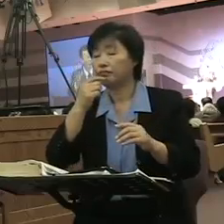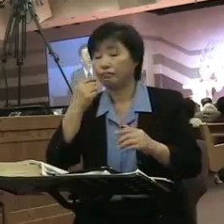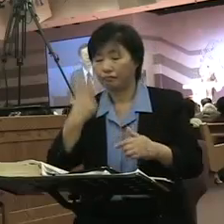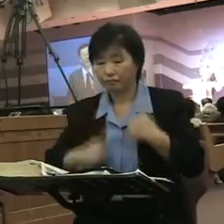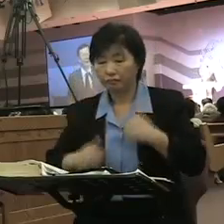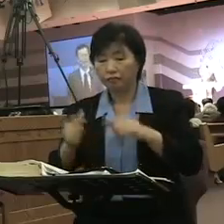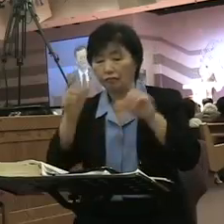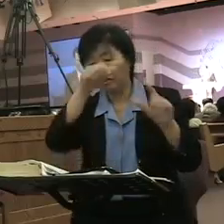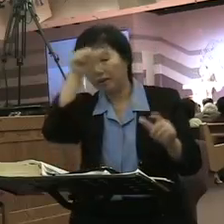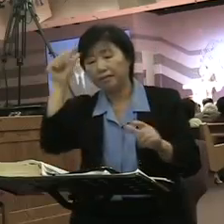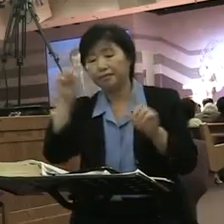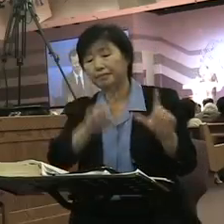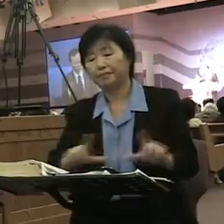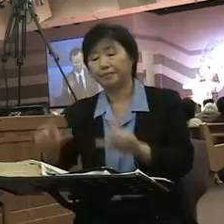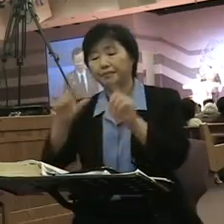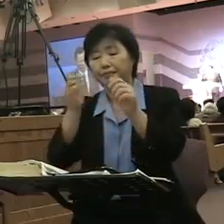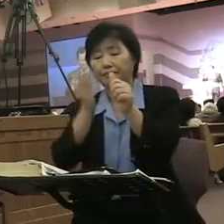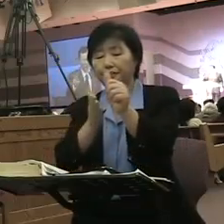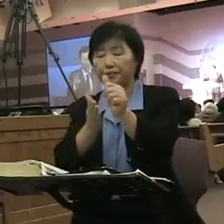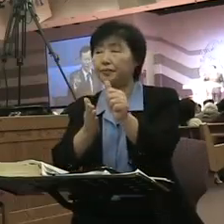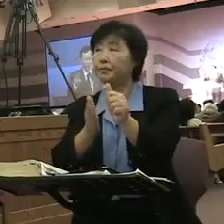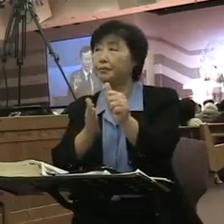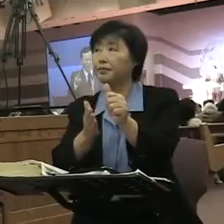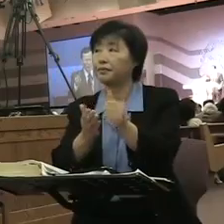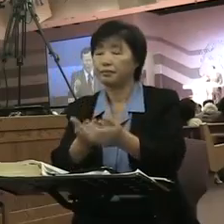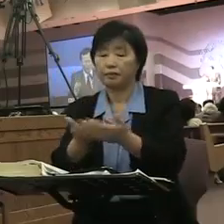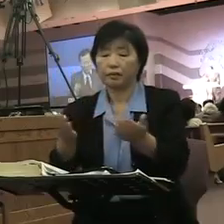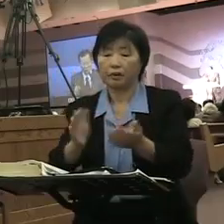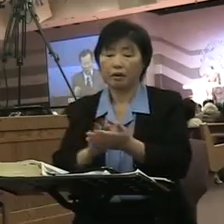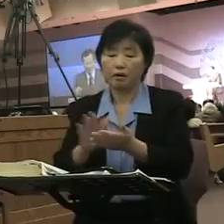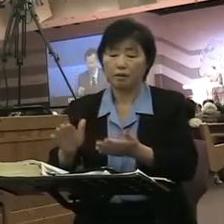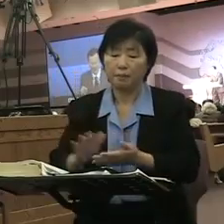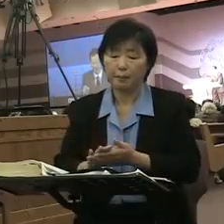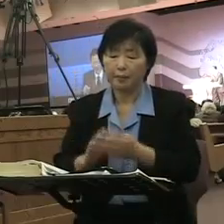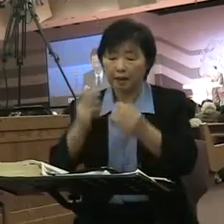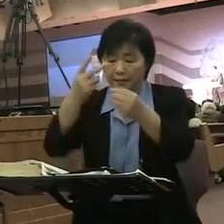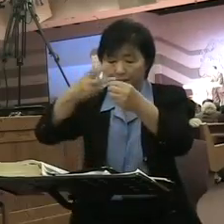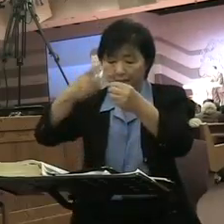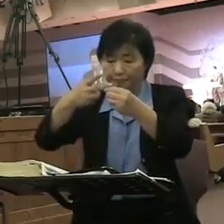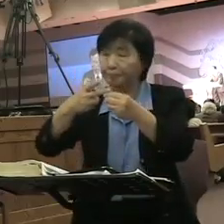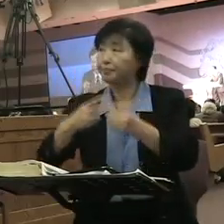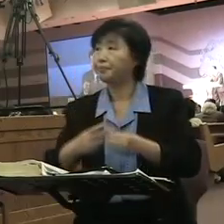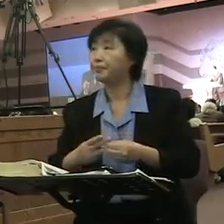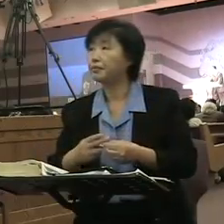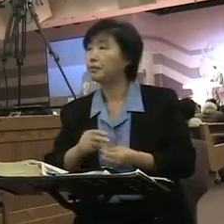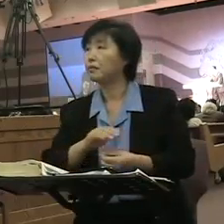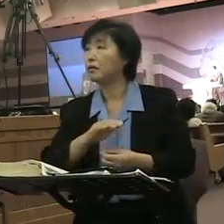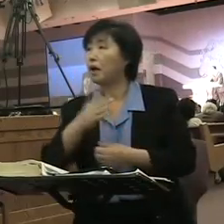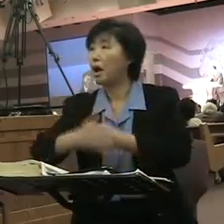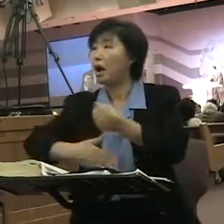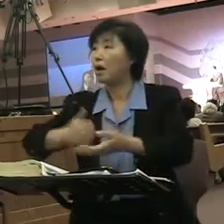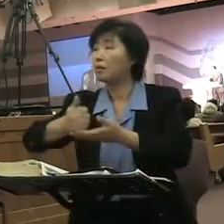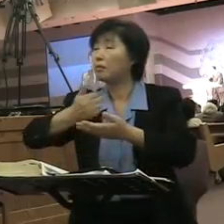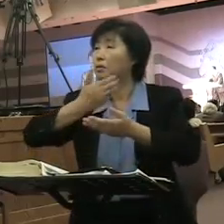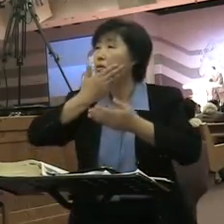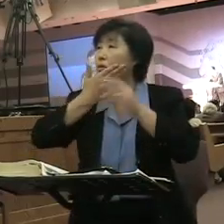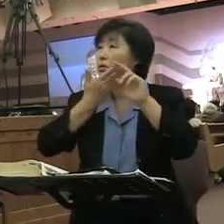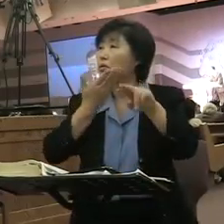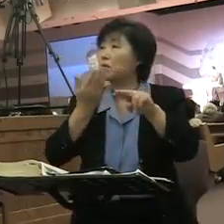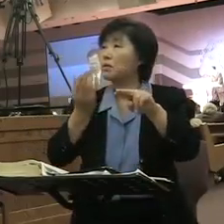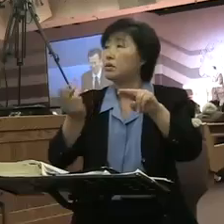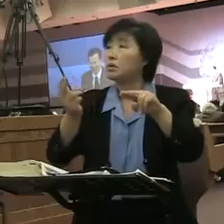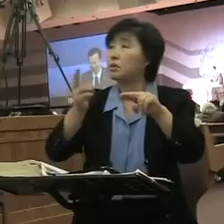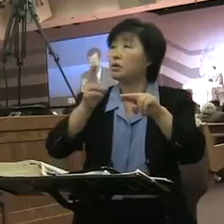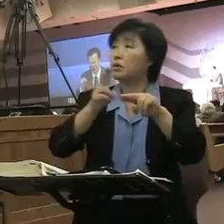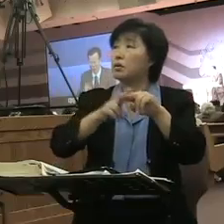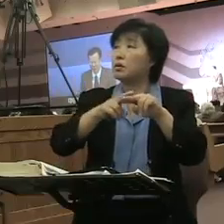이름으로 축원드립니다. 두 번째로 이 말씀을 통해 우리에게 주시는 우리가